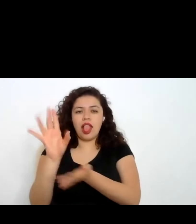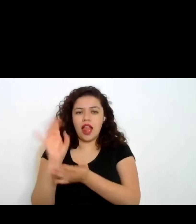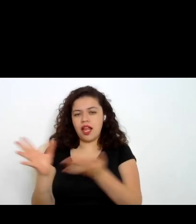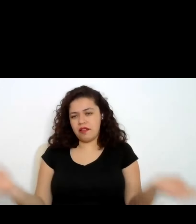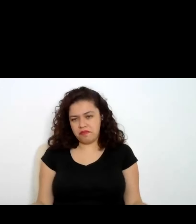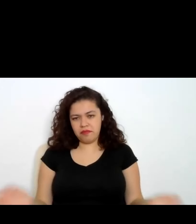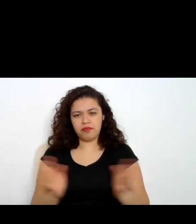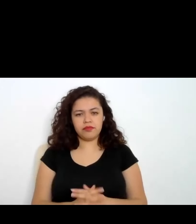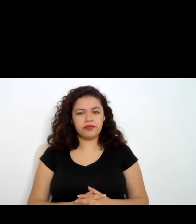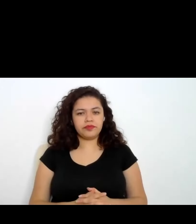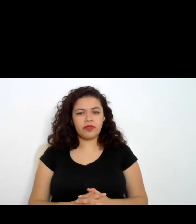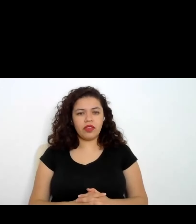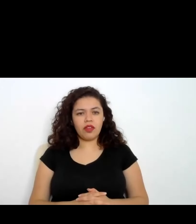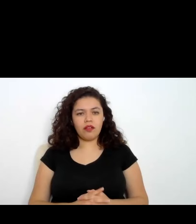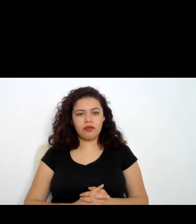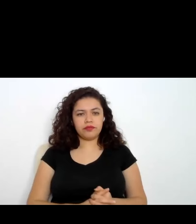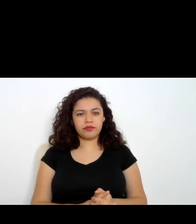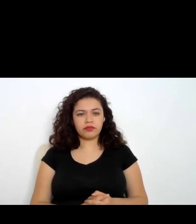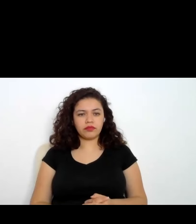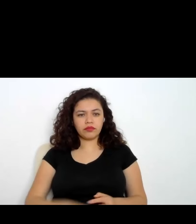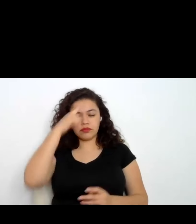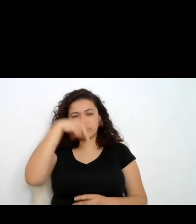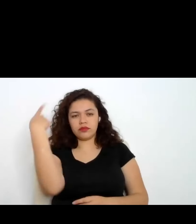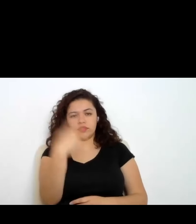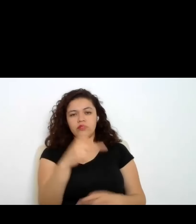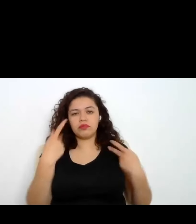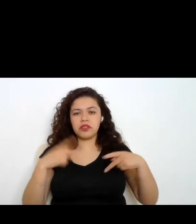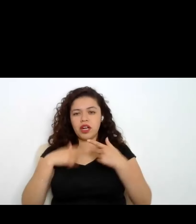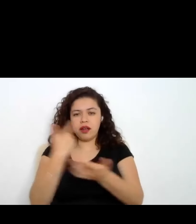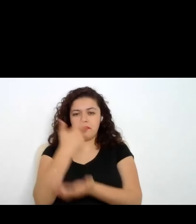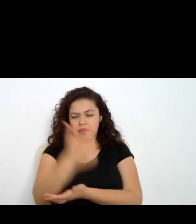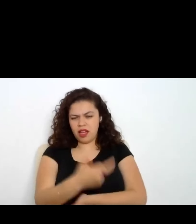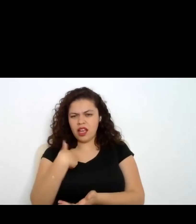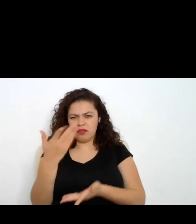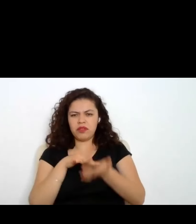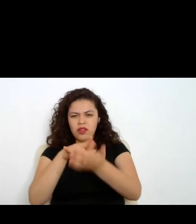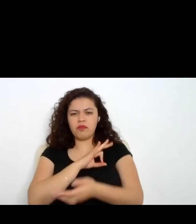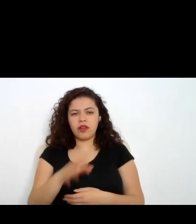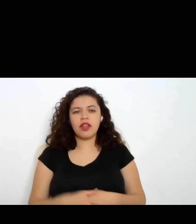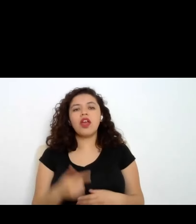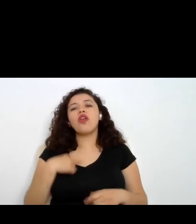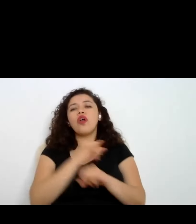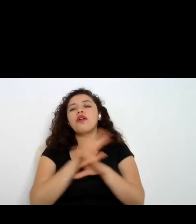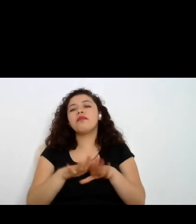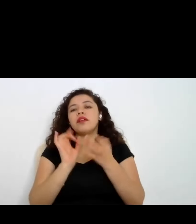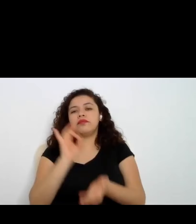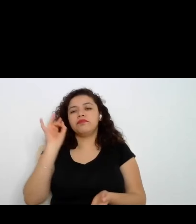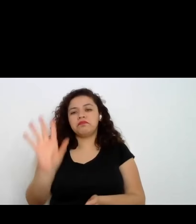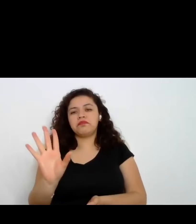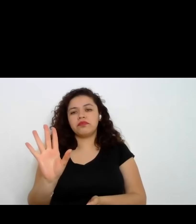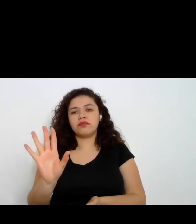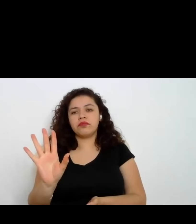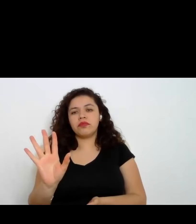tal empresa para procesar tu nómina. O le voy a transferir tus datos personales a